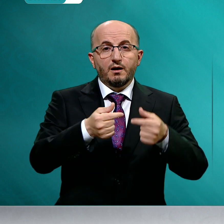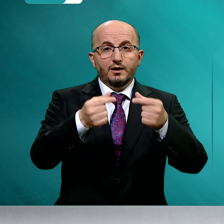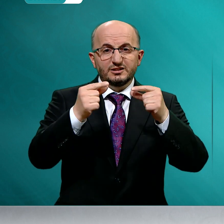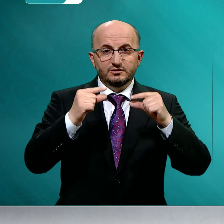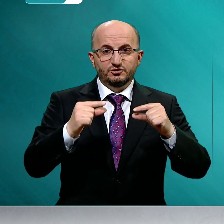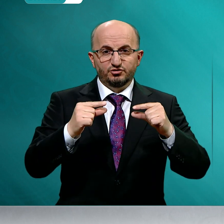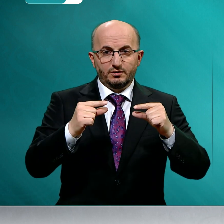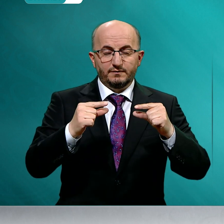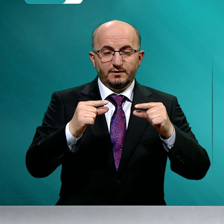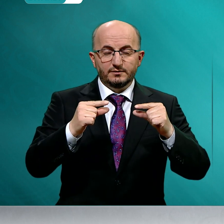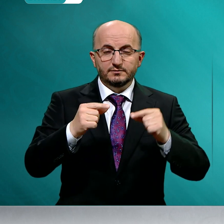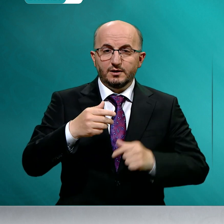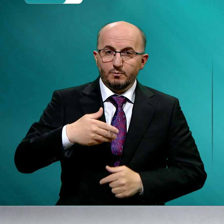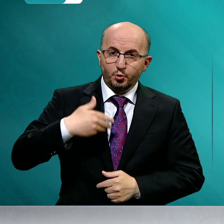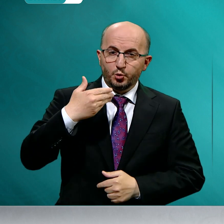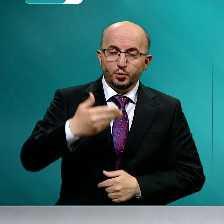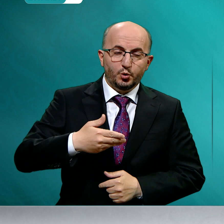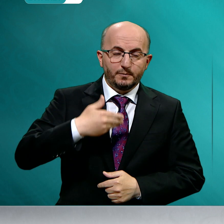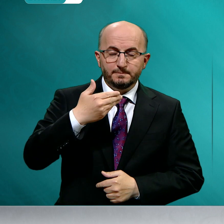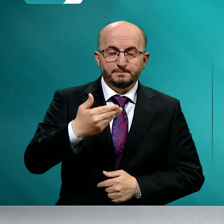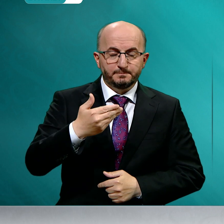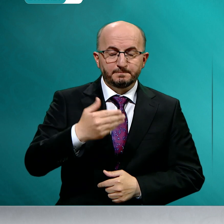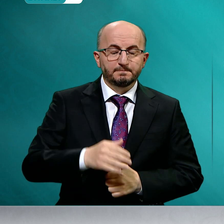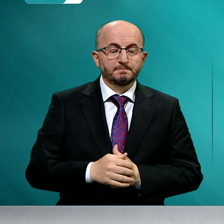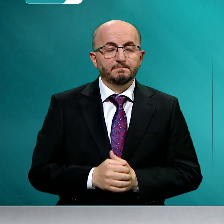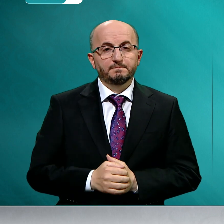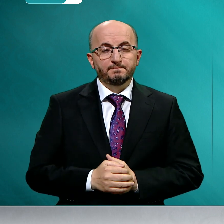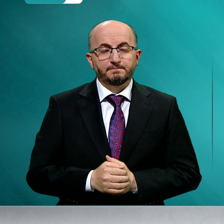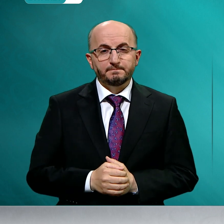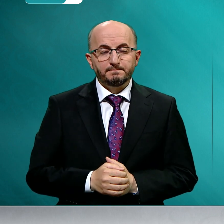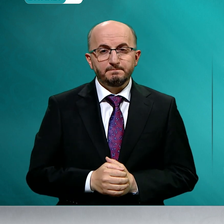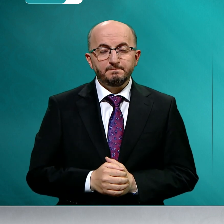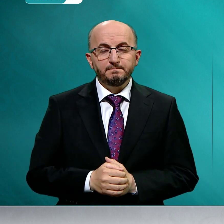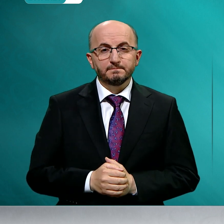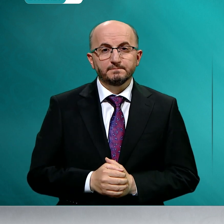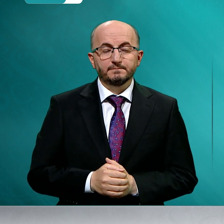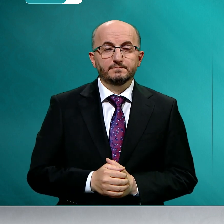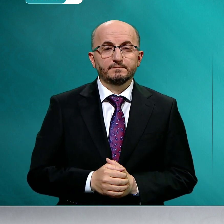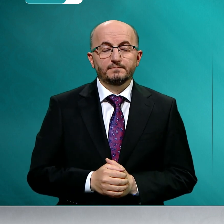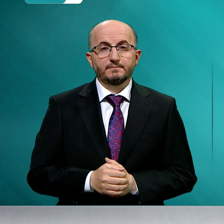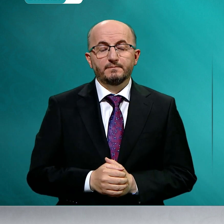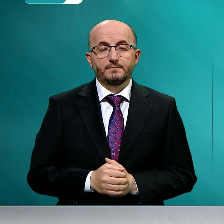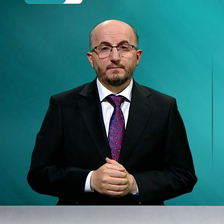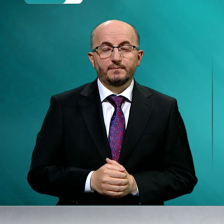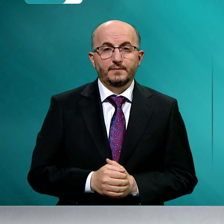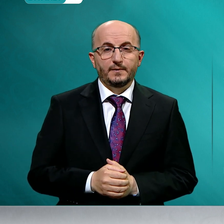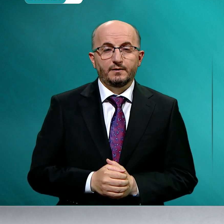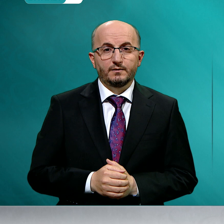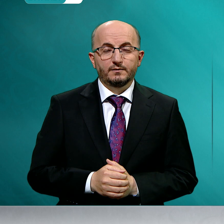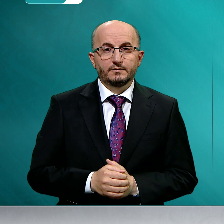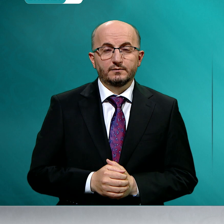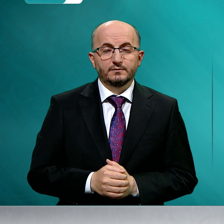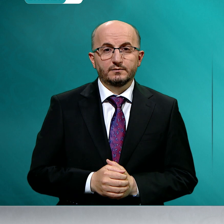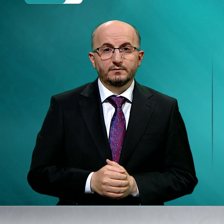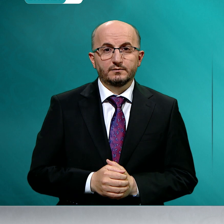تركت فيكم أمرين لن تضلوا ما تمسكتم بهما كتاب الله وسنة